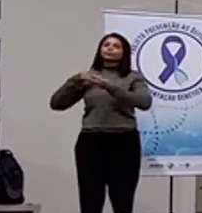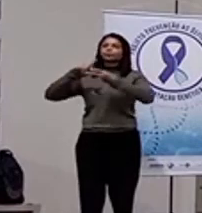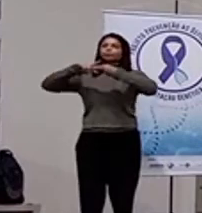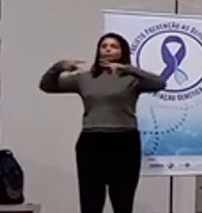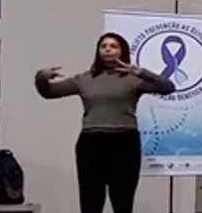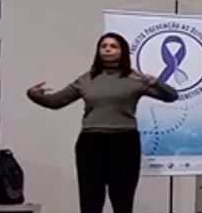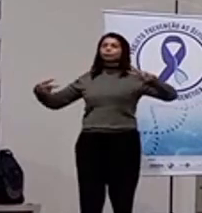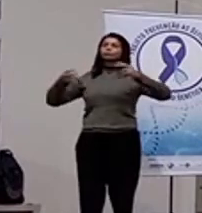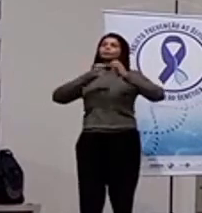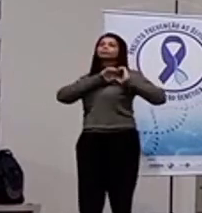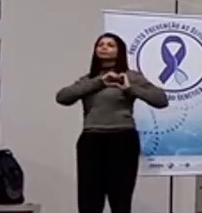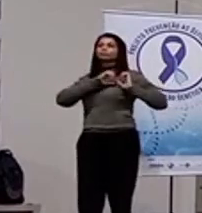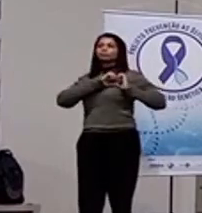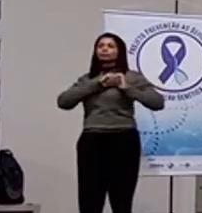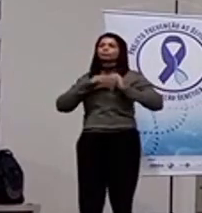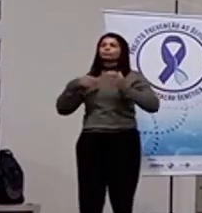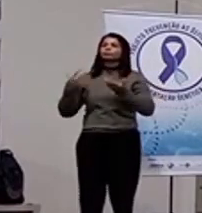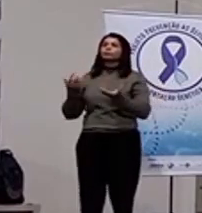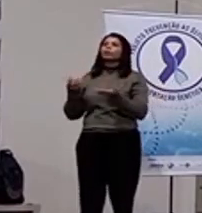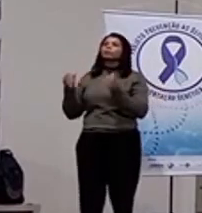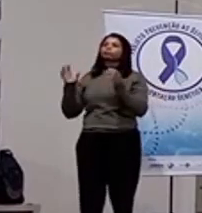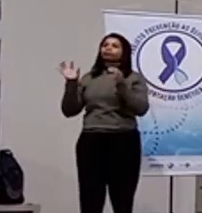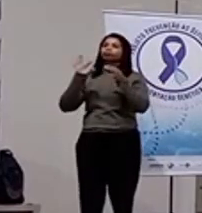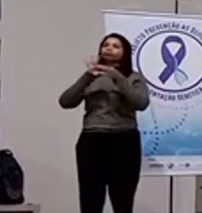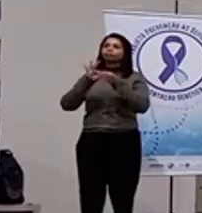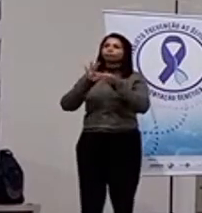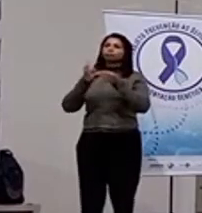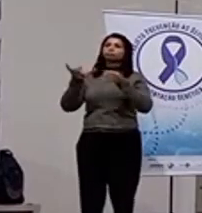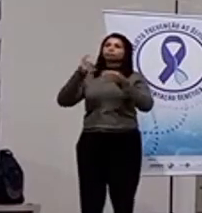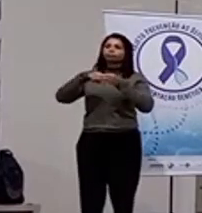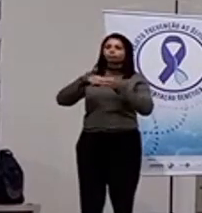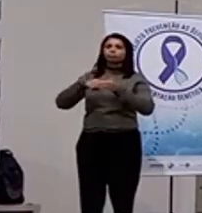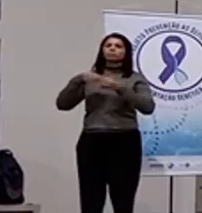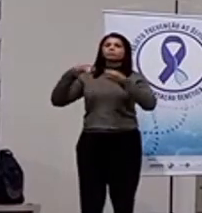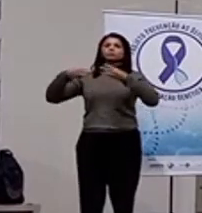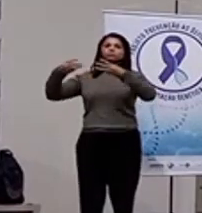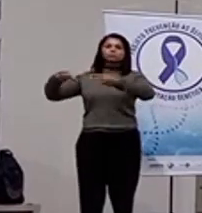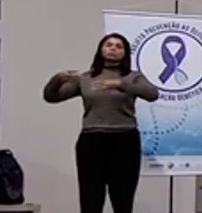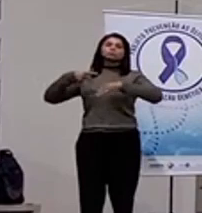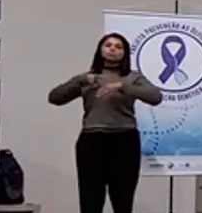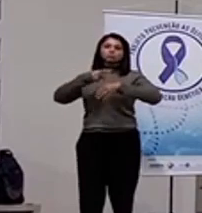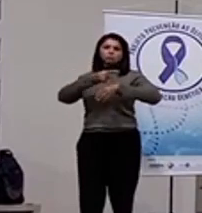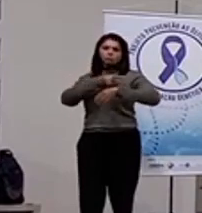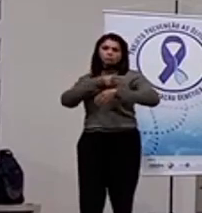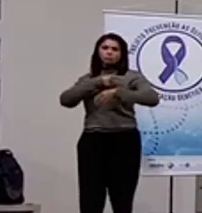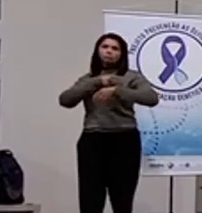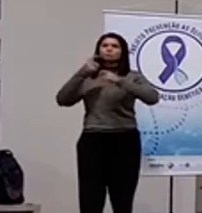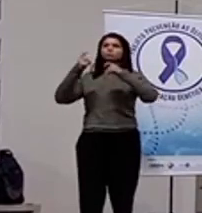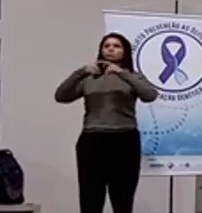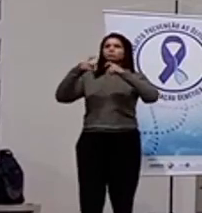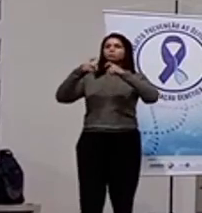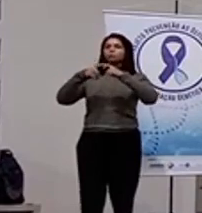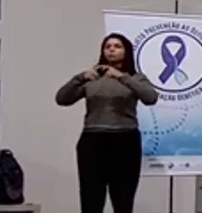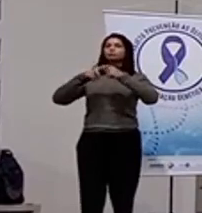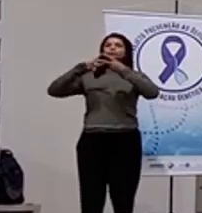da APAI de Franca, em parceria com o Ministério da Saúde. Dr. Charles, geneticista,